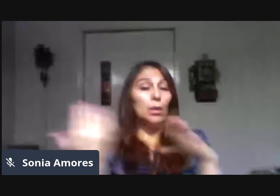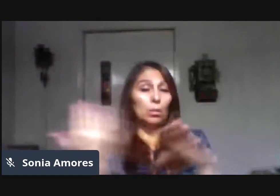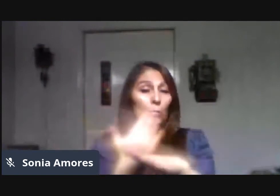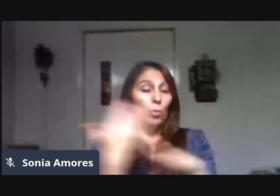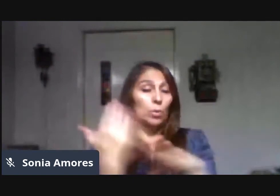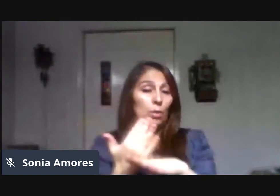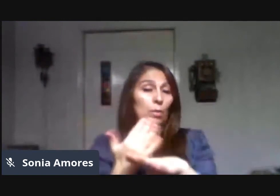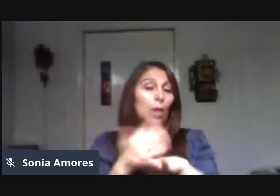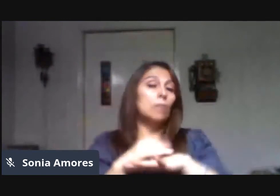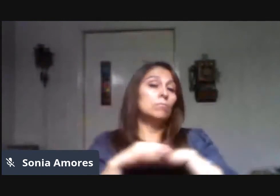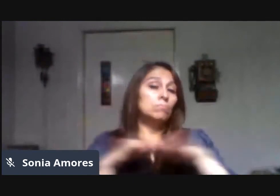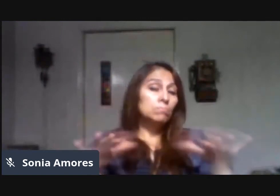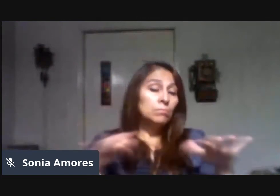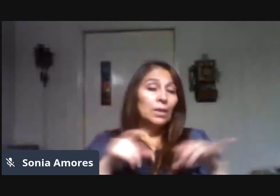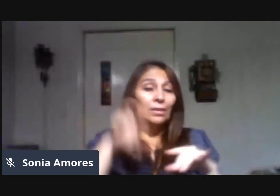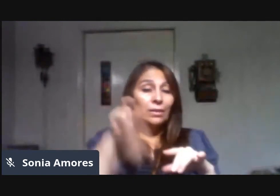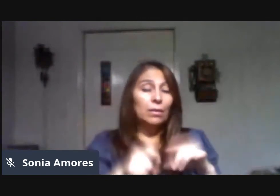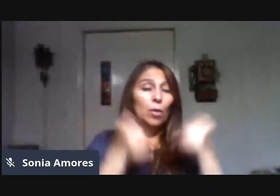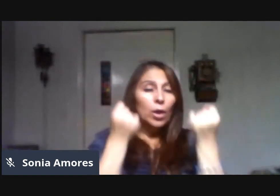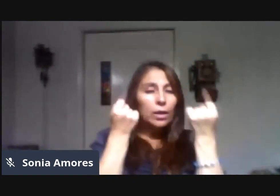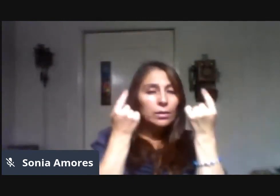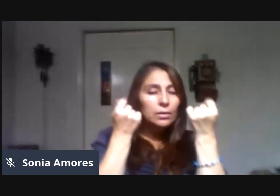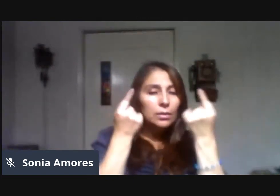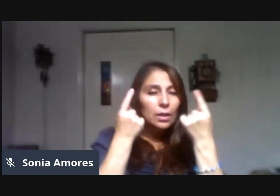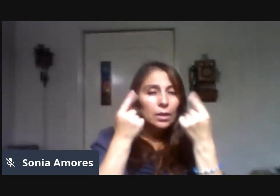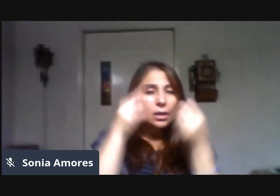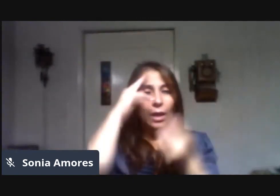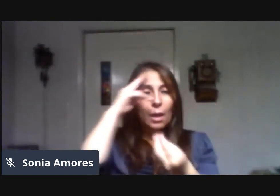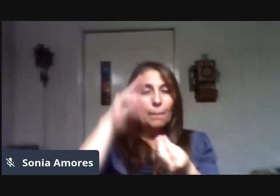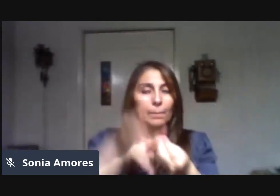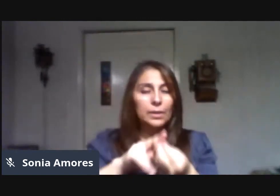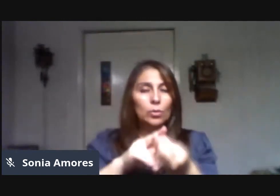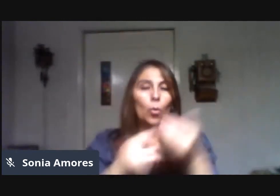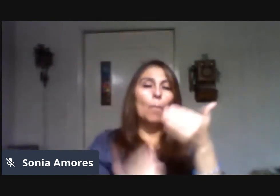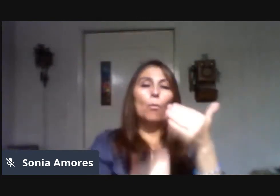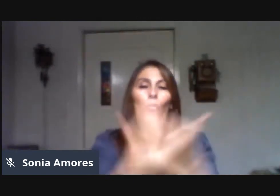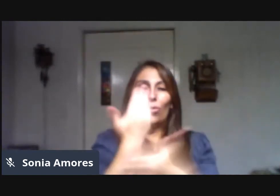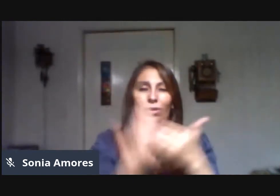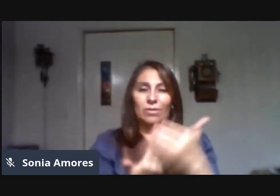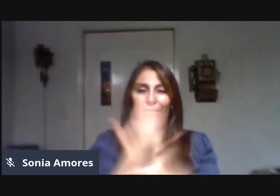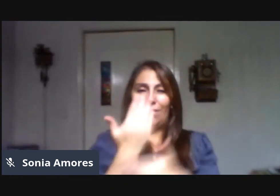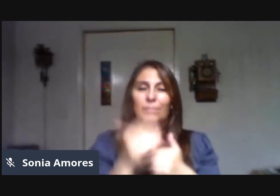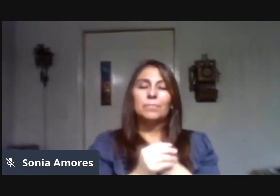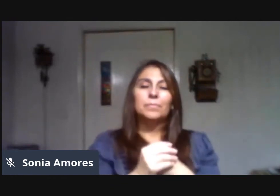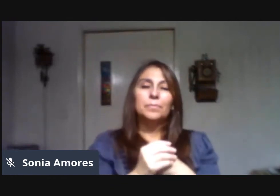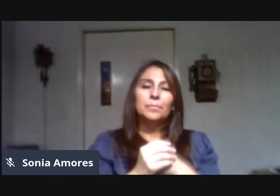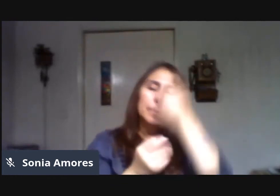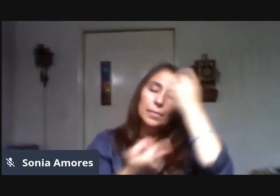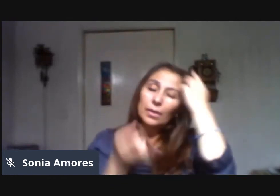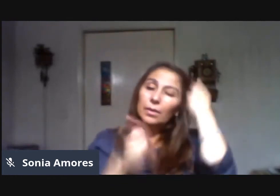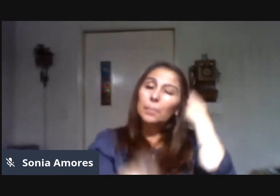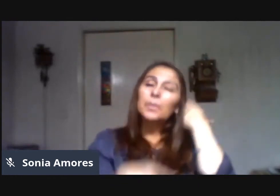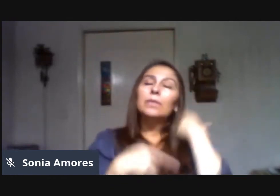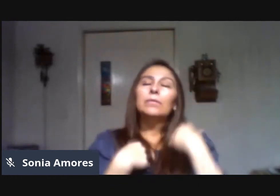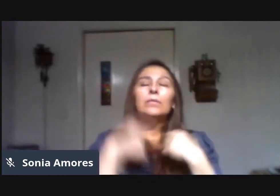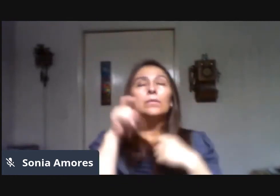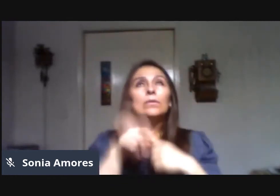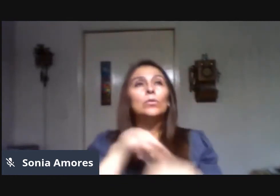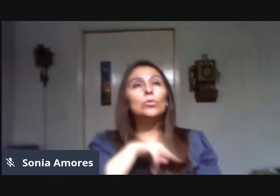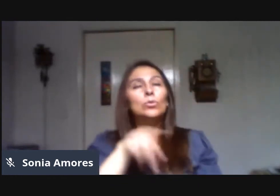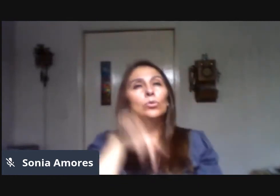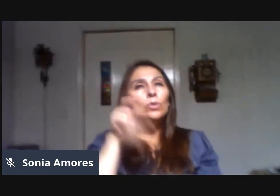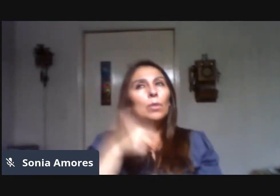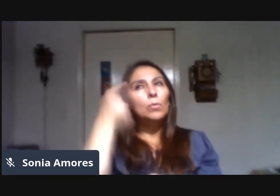por comprender el mito de la modernidad. Pasa por imaginarse cuando el invasor